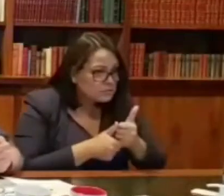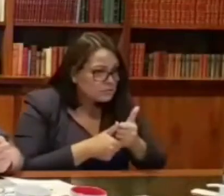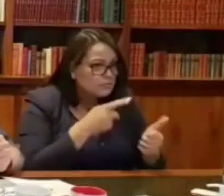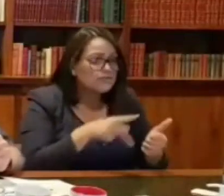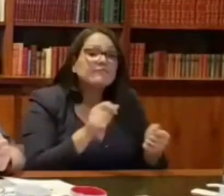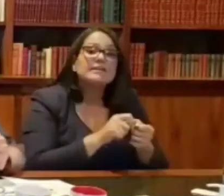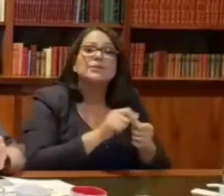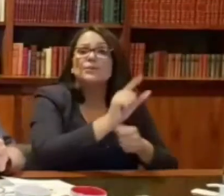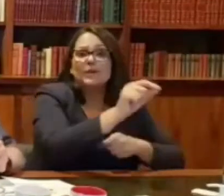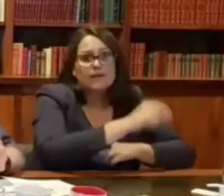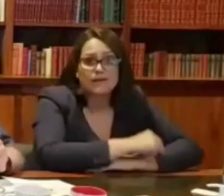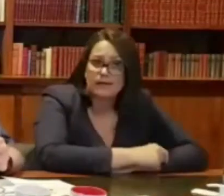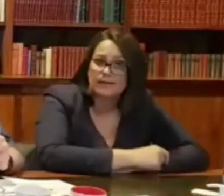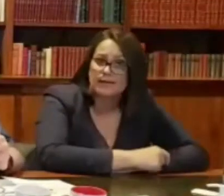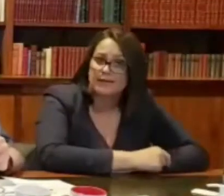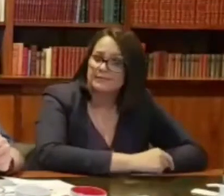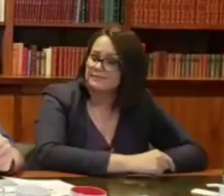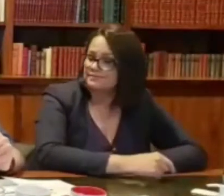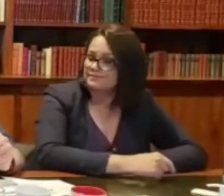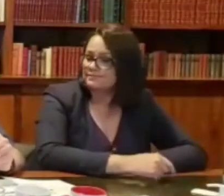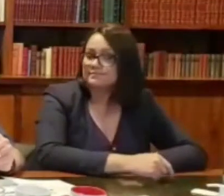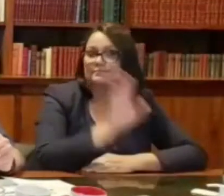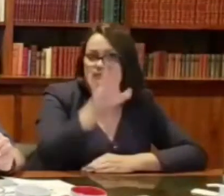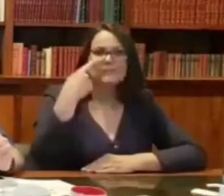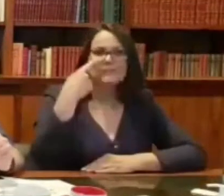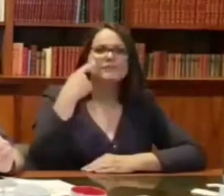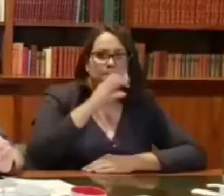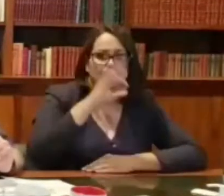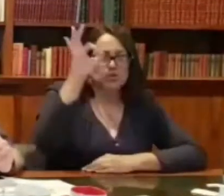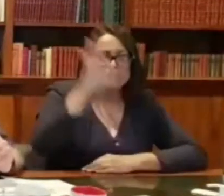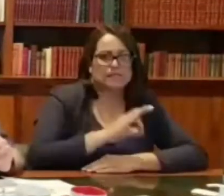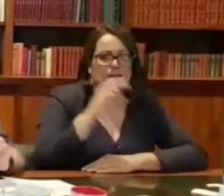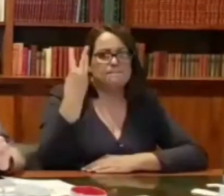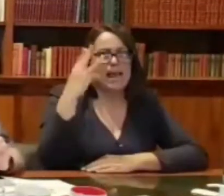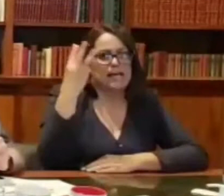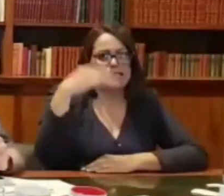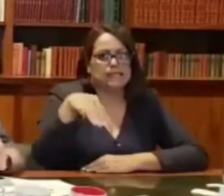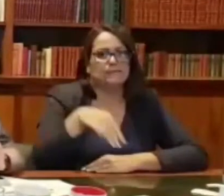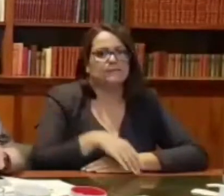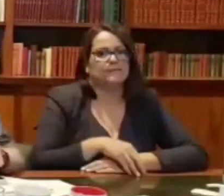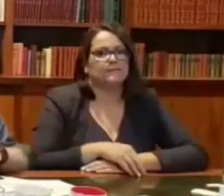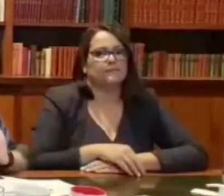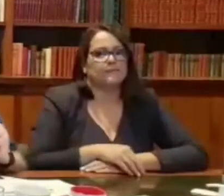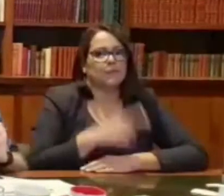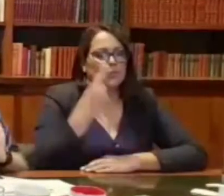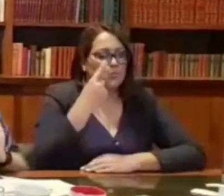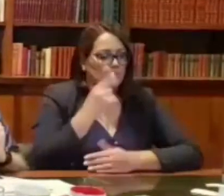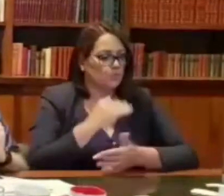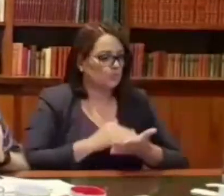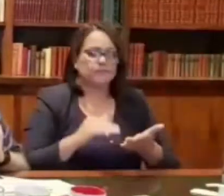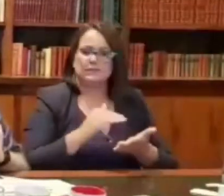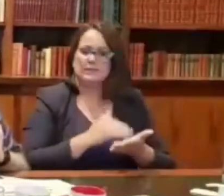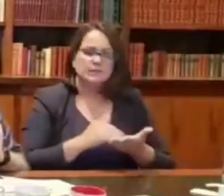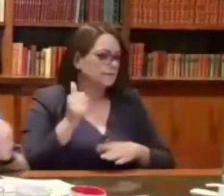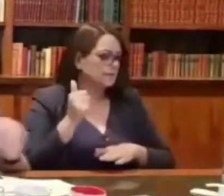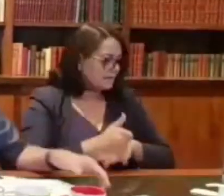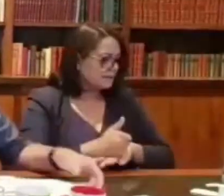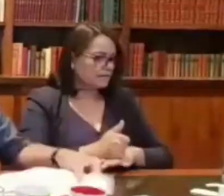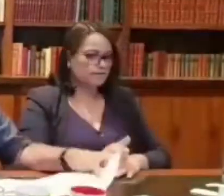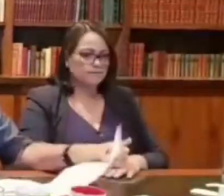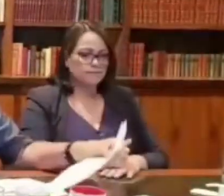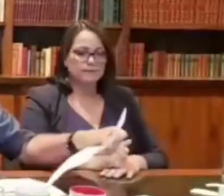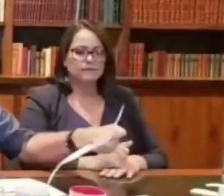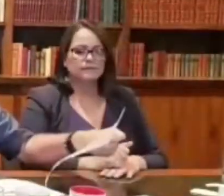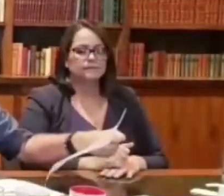e Cadê o João do Maranhão tá aí só curiosidade é uma crítica ainda um secretário do secretário